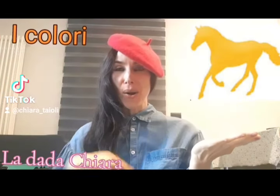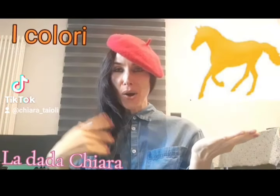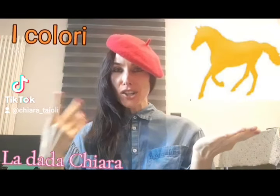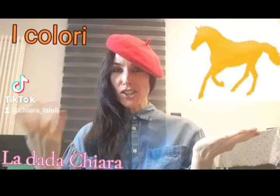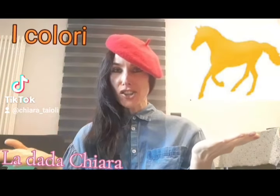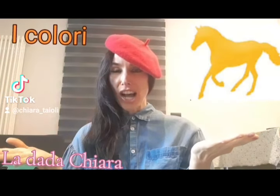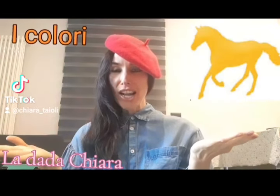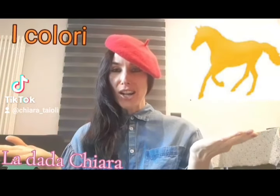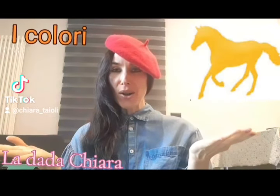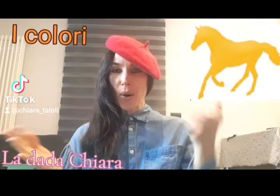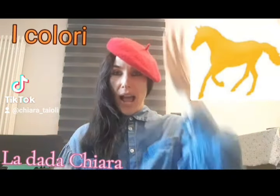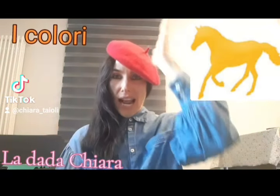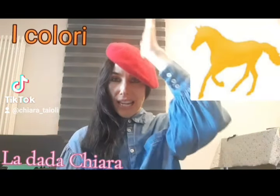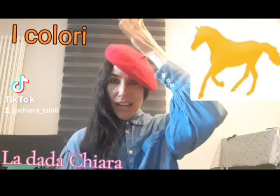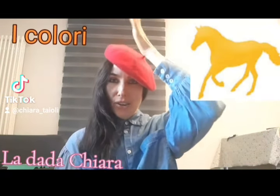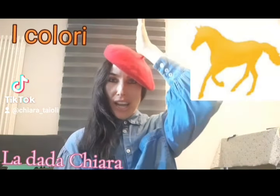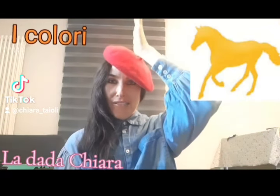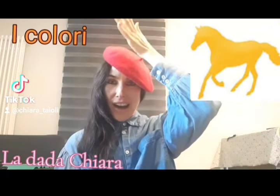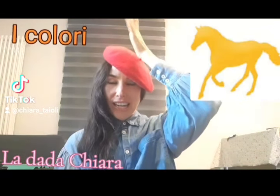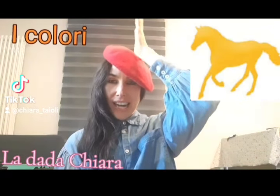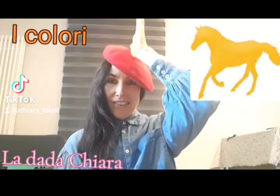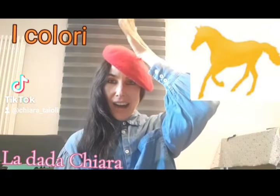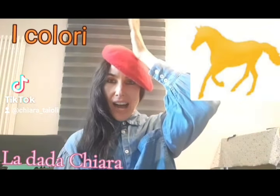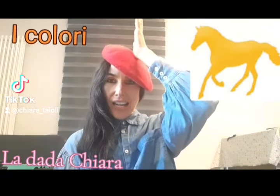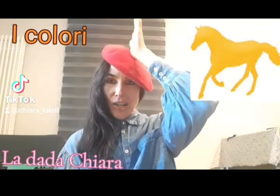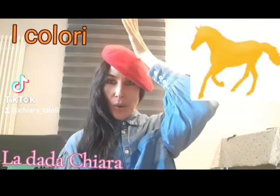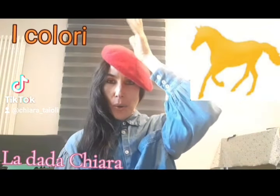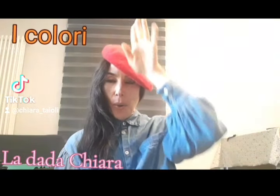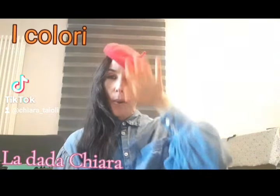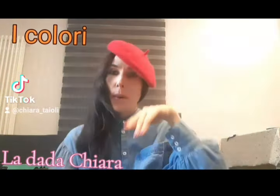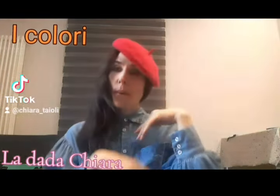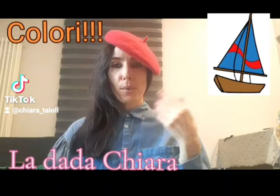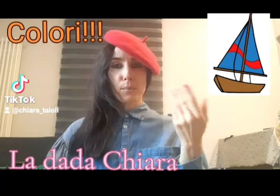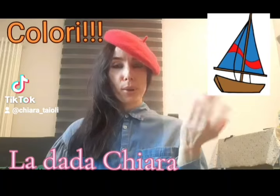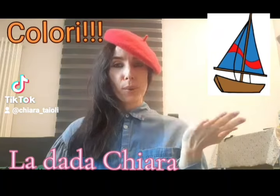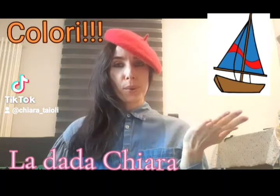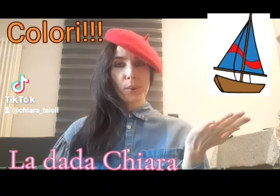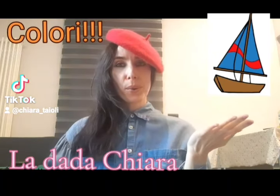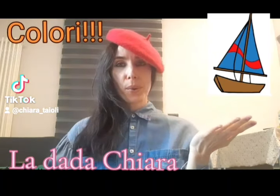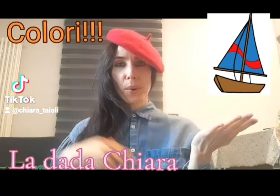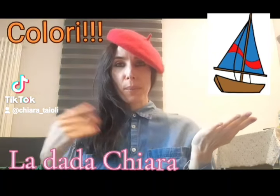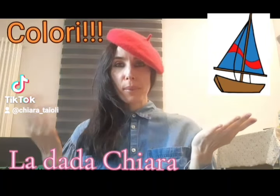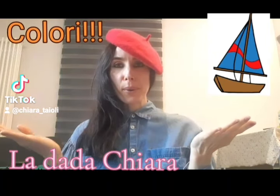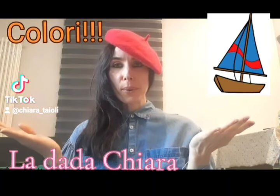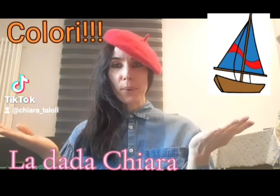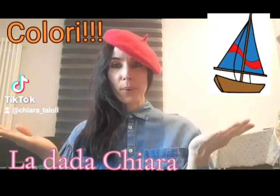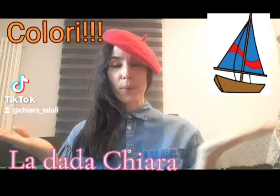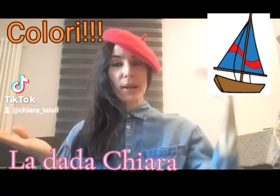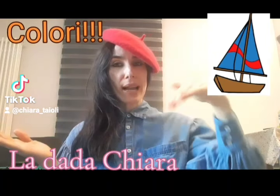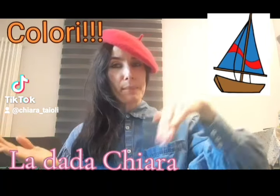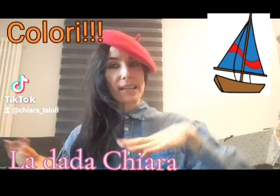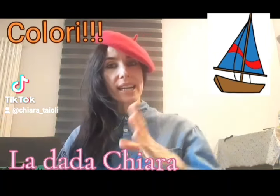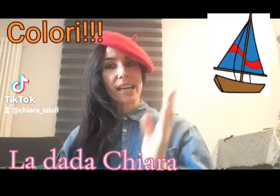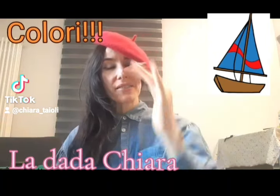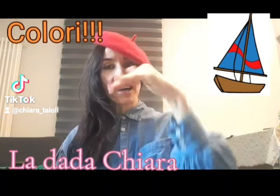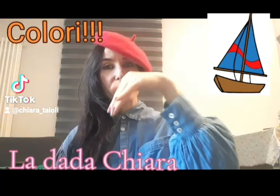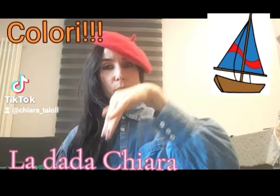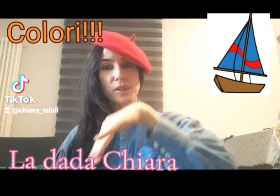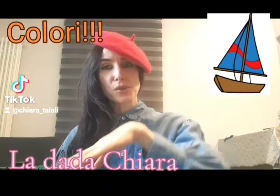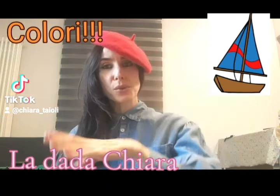Giallo, giallo, è il gallo che va a cavallo. Blu, blu, la barca che va su e